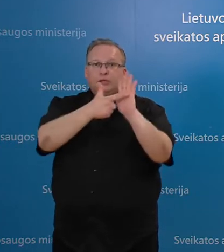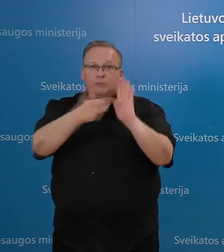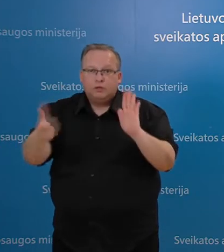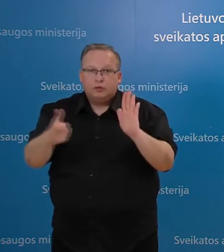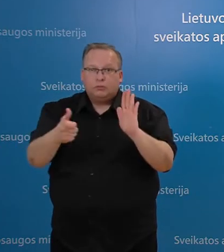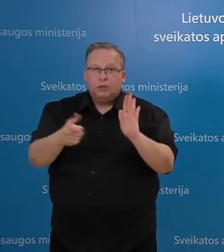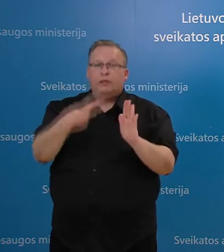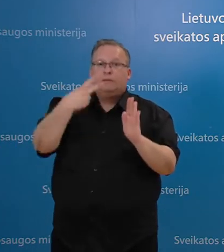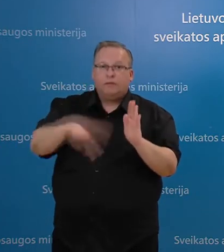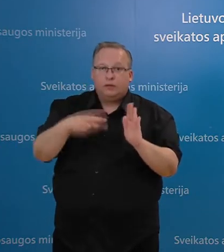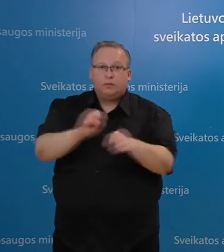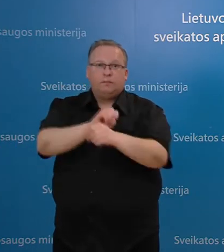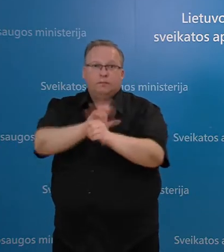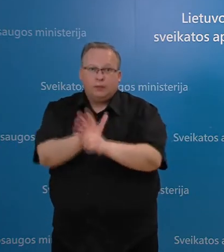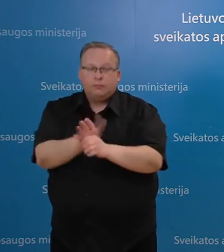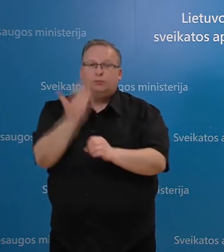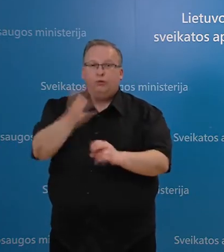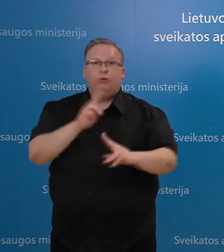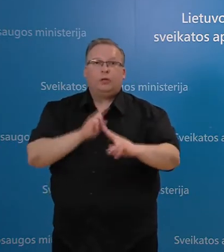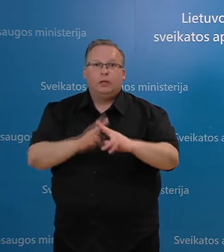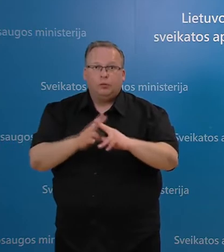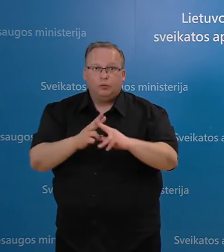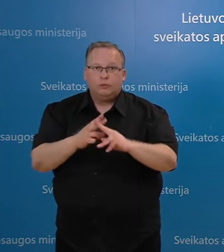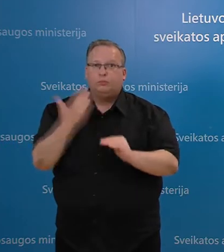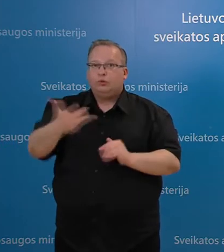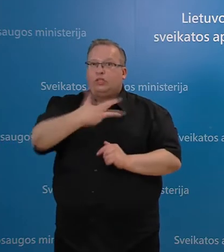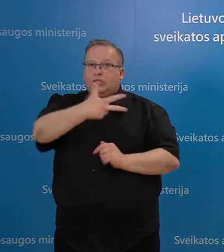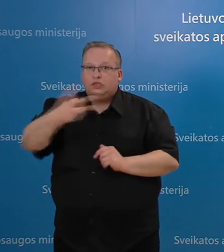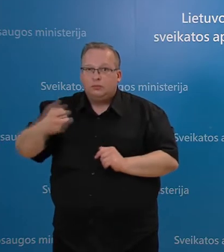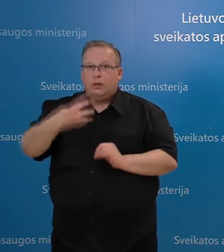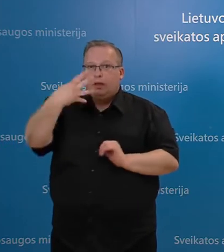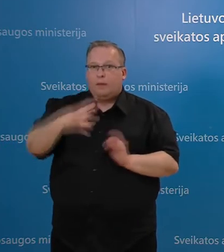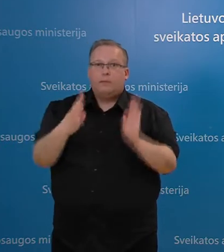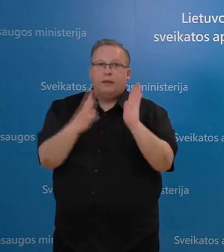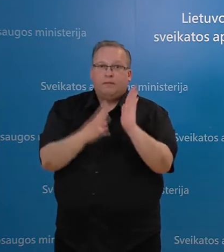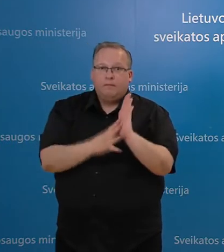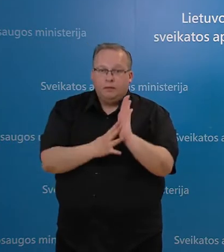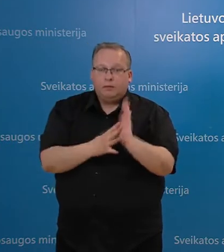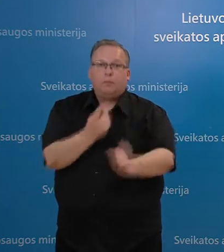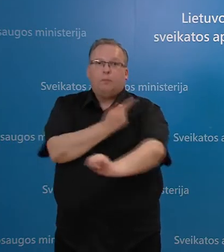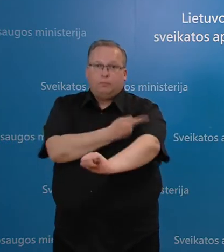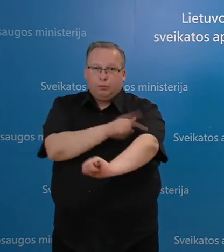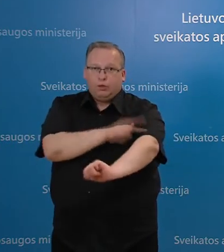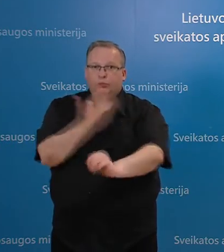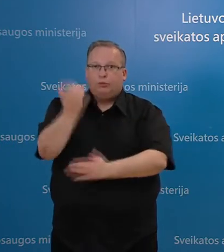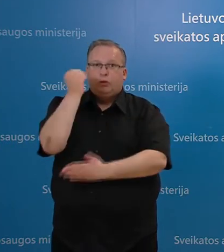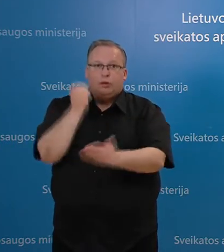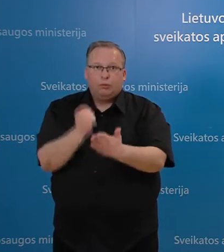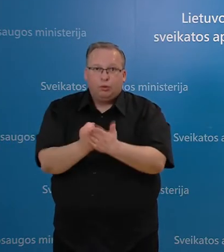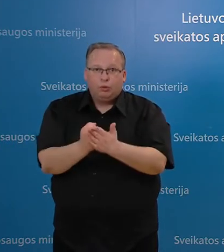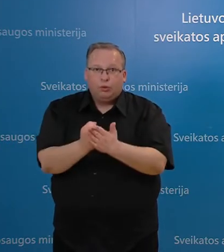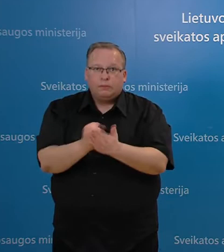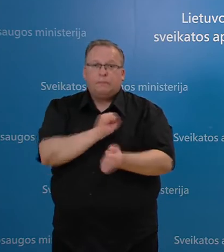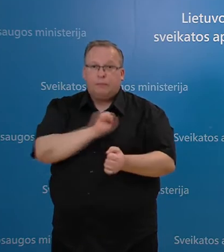1720 COVID-19 ligos atvejų, iš jų 349 sveikatos priežiūros specialistams. Šiuo